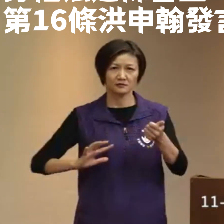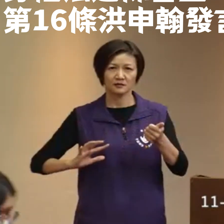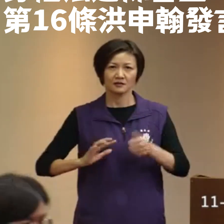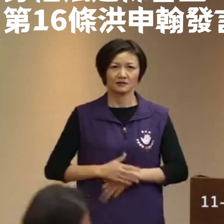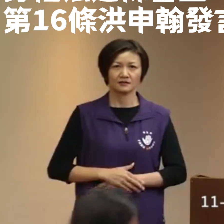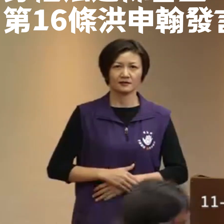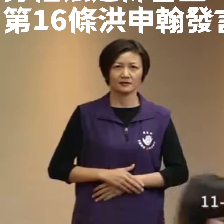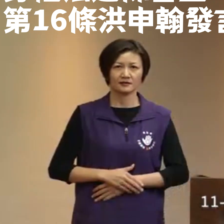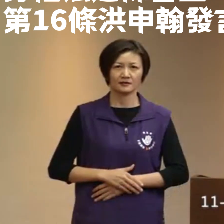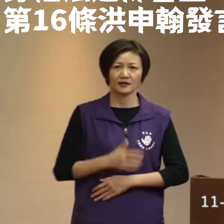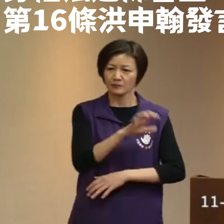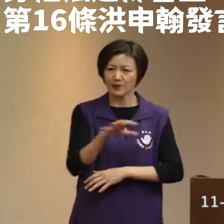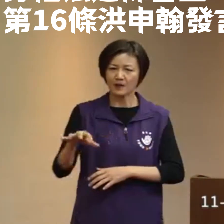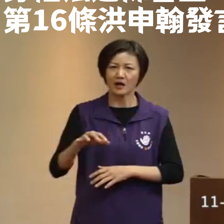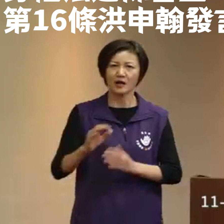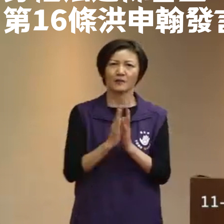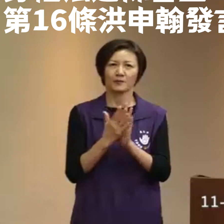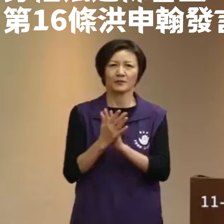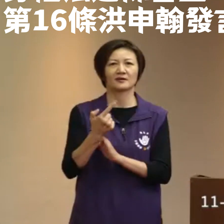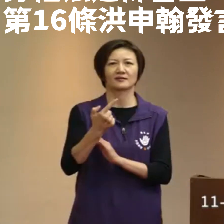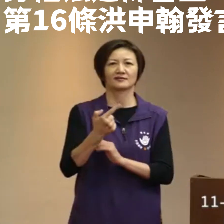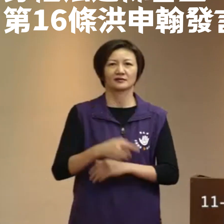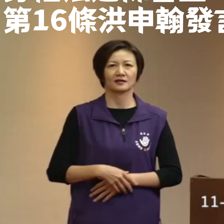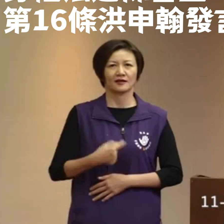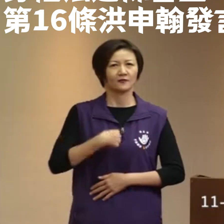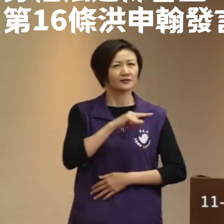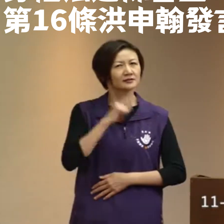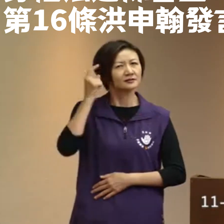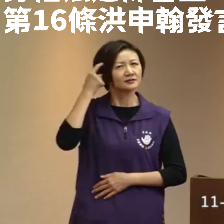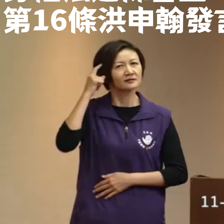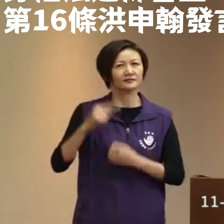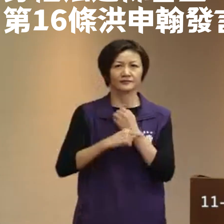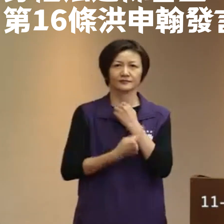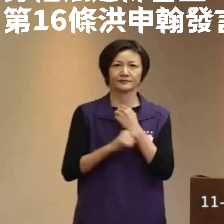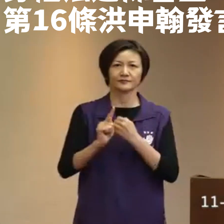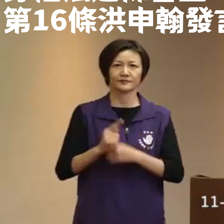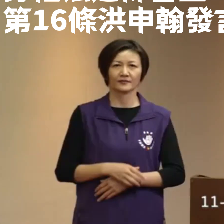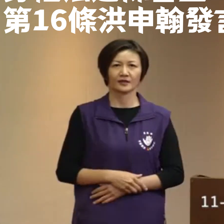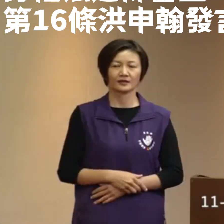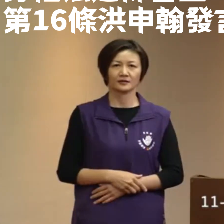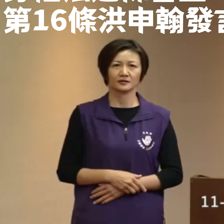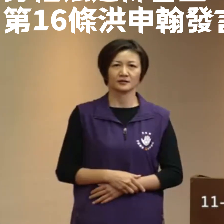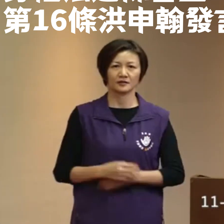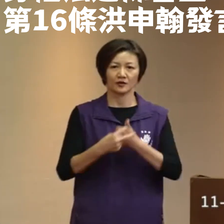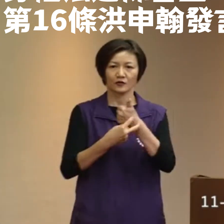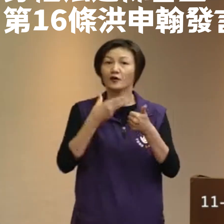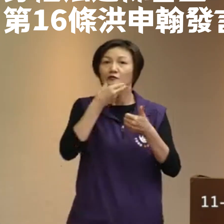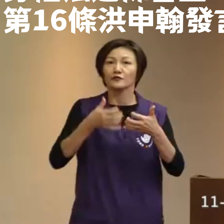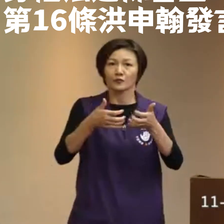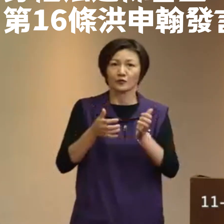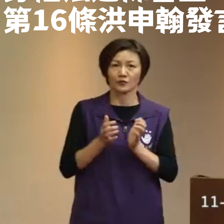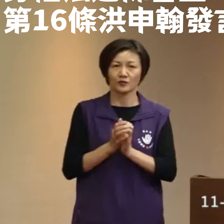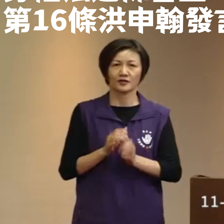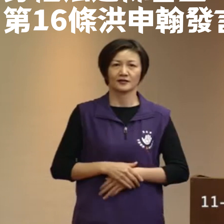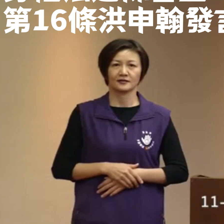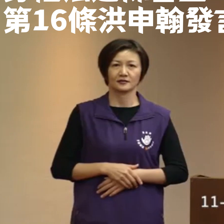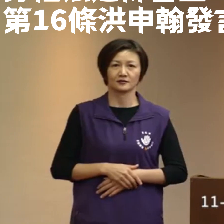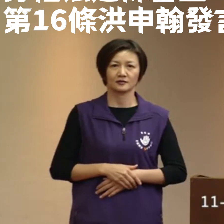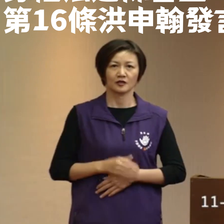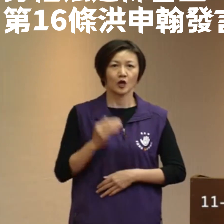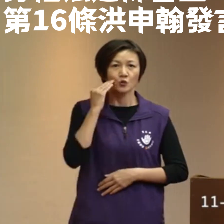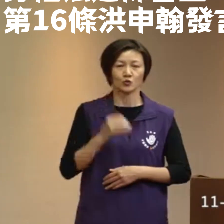各个领域的变动其实是蛮多，所以我自己会认为，其实后来这个卫福部有一个这个于不造